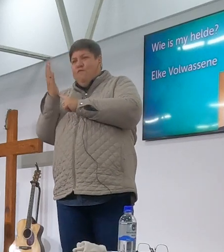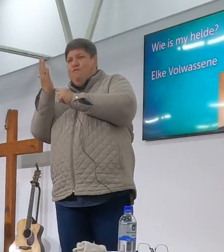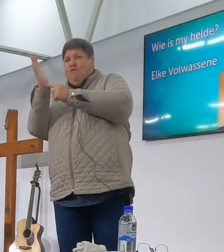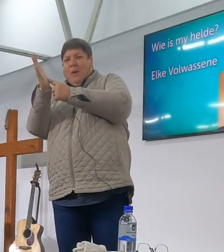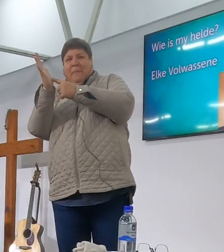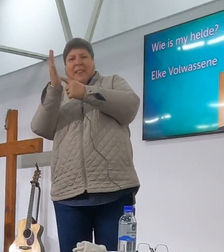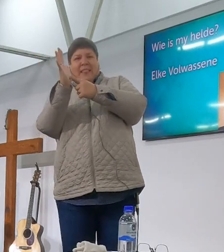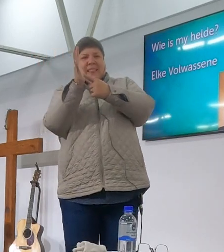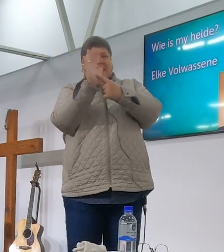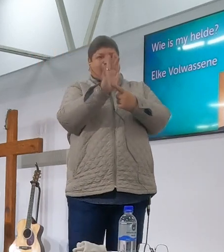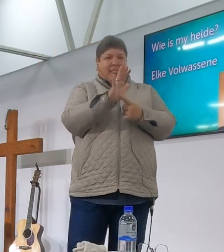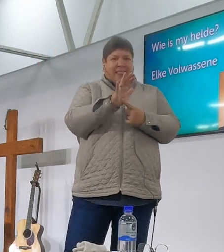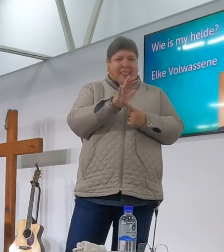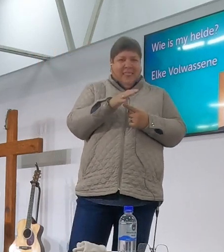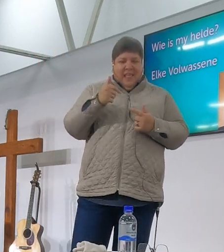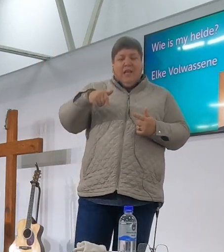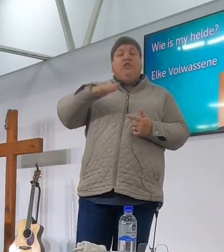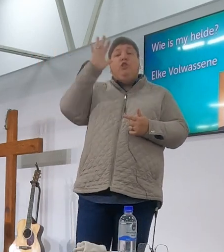volwasse te wees in Suid-Afrika?